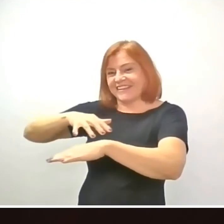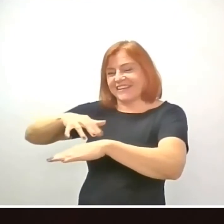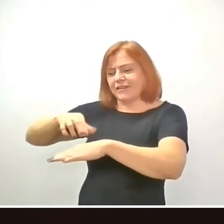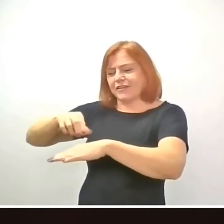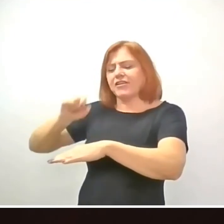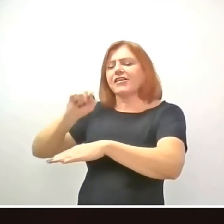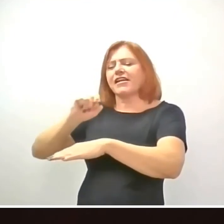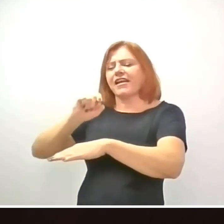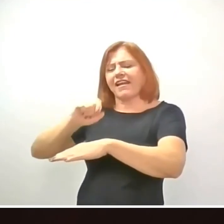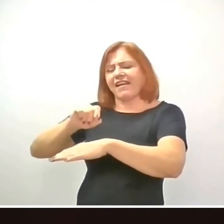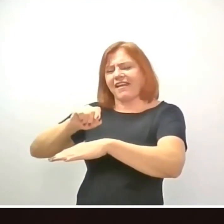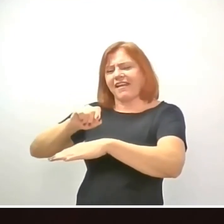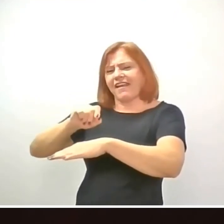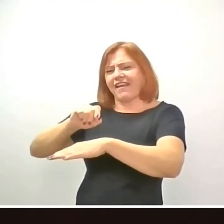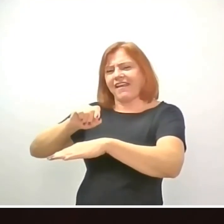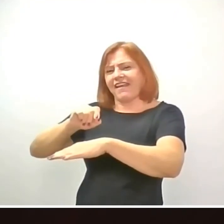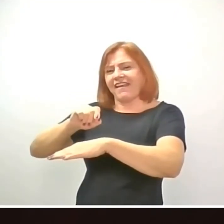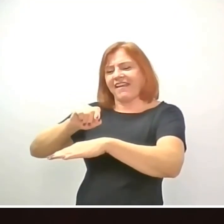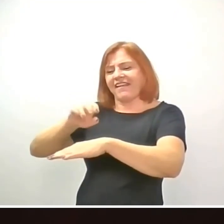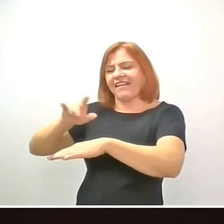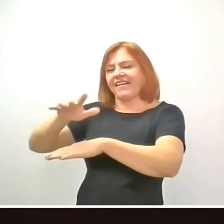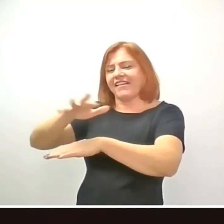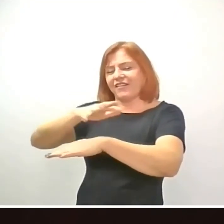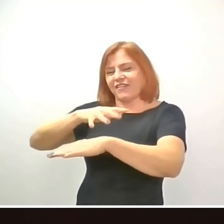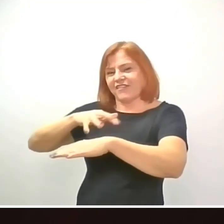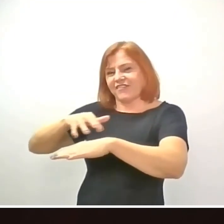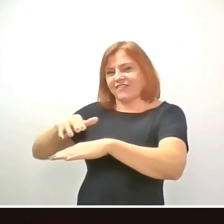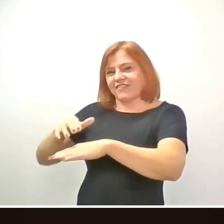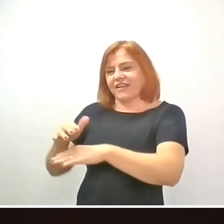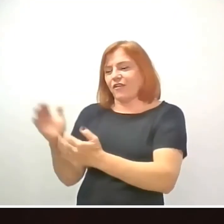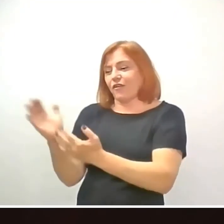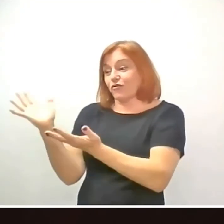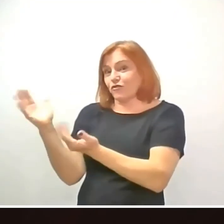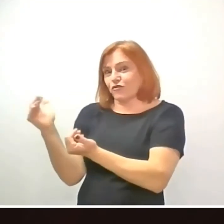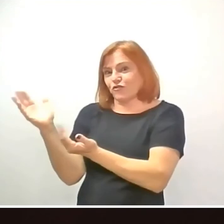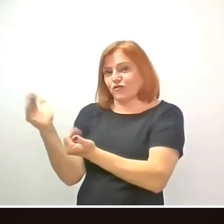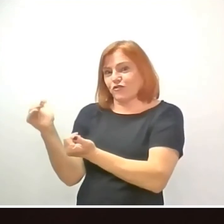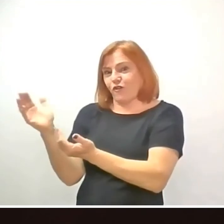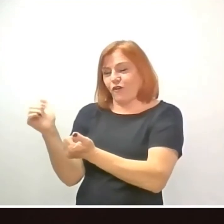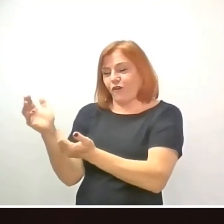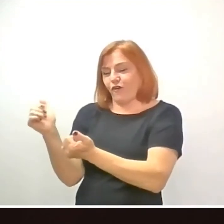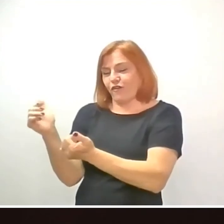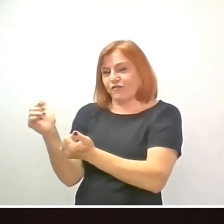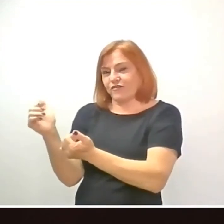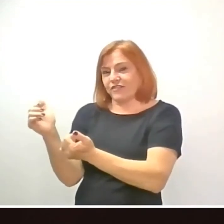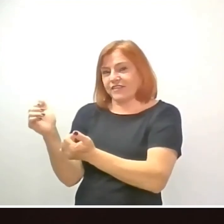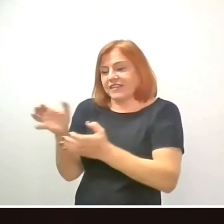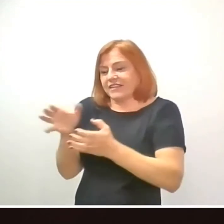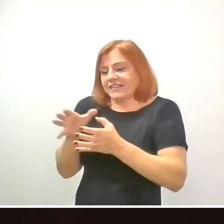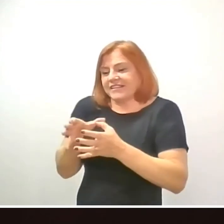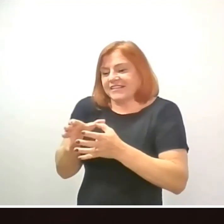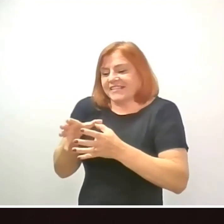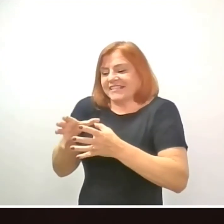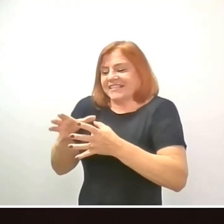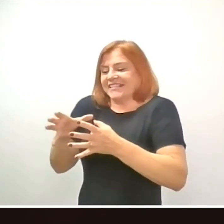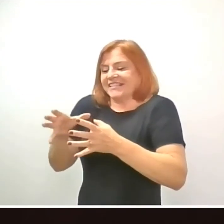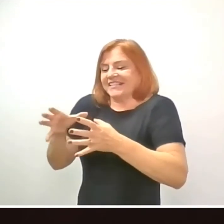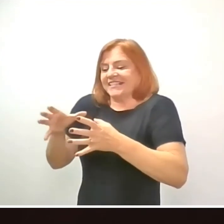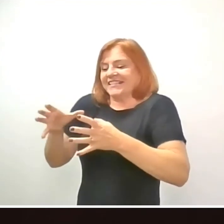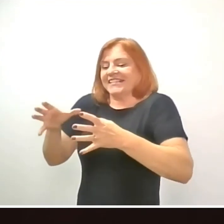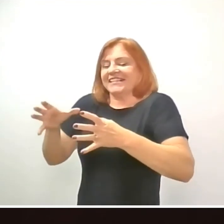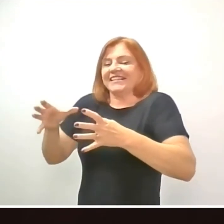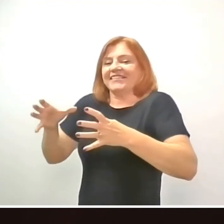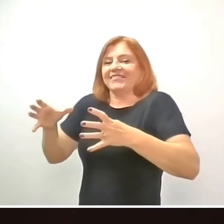esses jovens que formarão esse exército que já está se formando? Irmãos, começa pelas crianças de hoje.